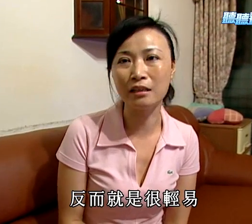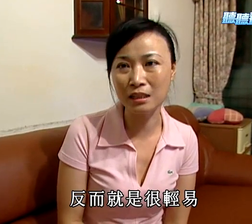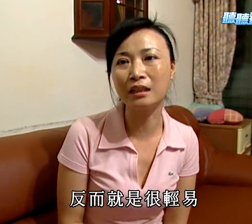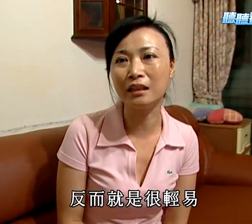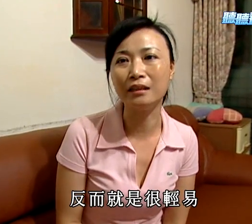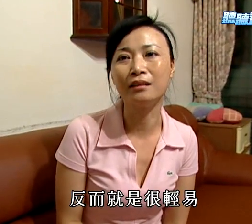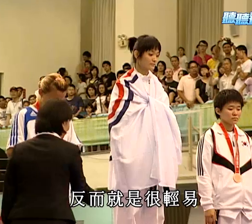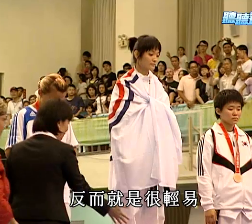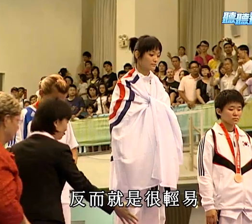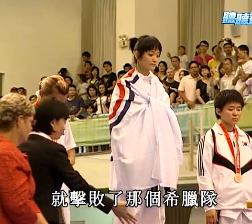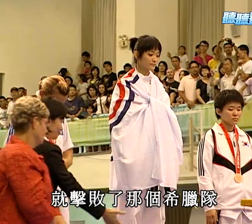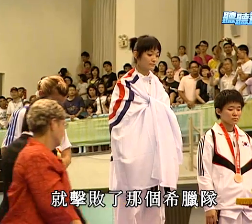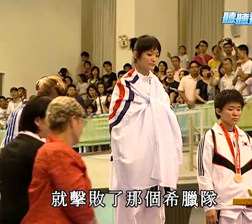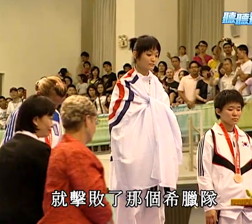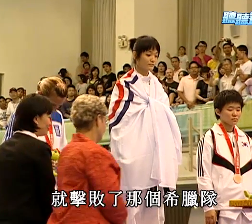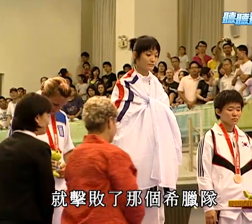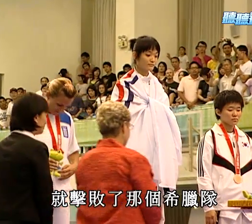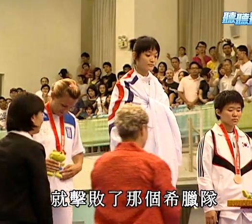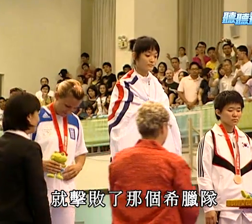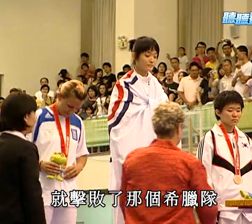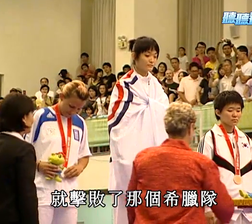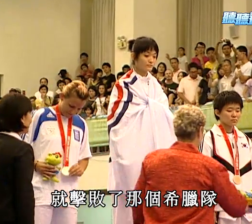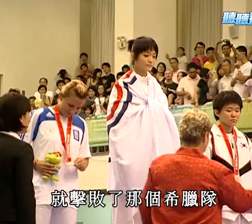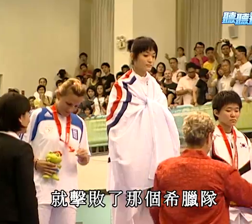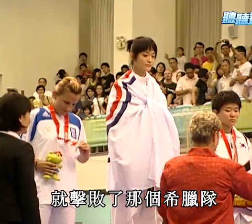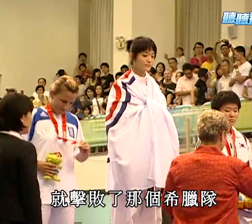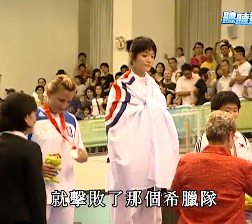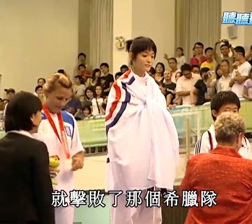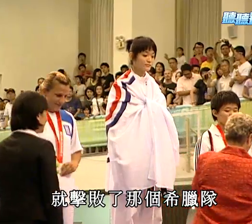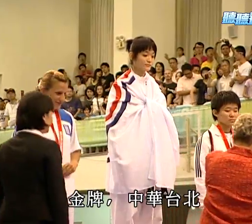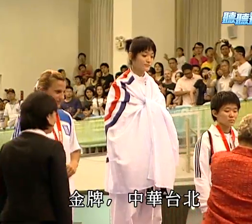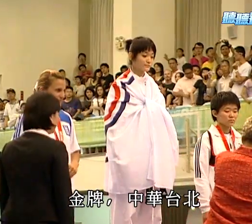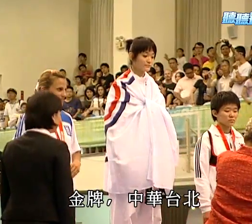轻易就击败了希腊队。